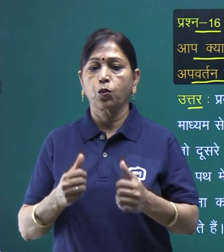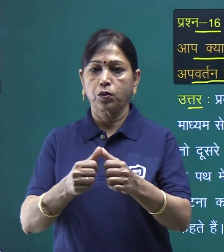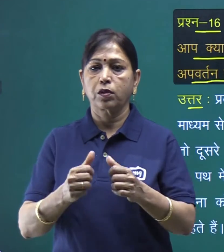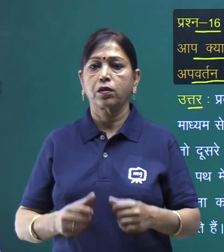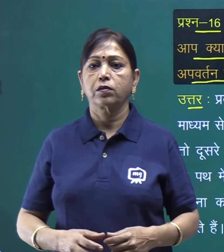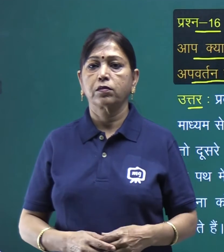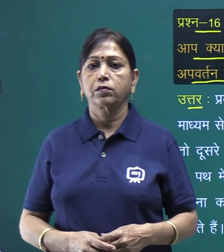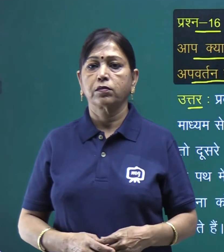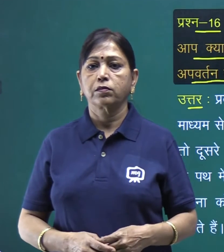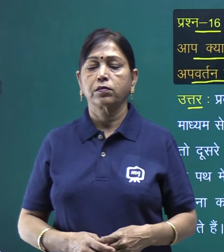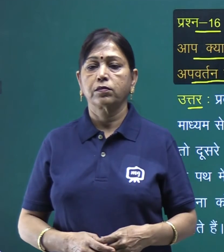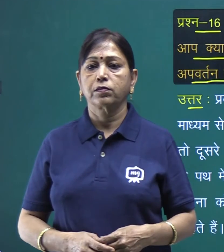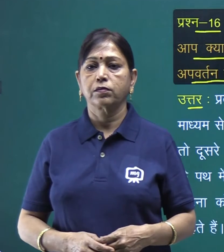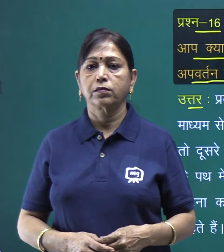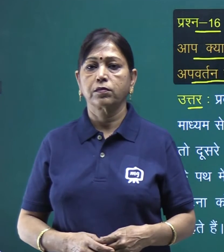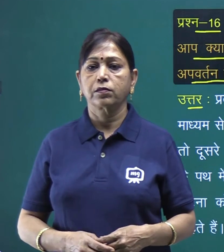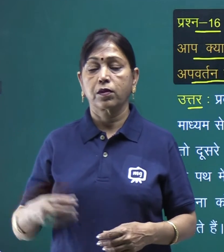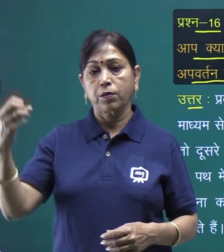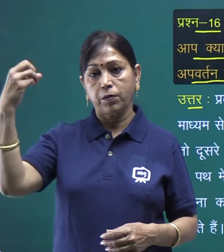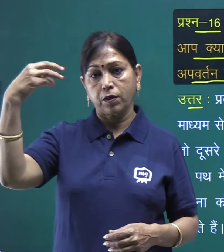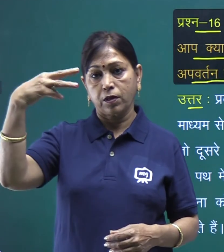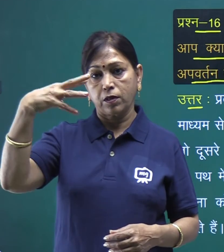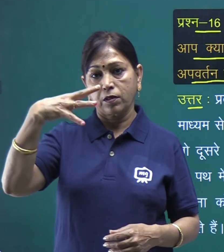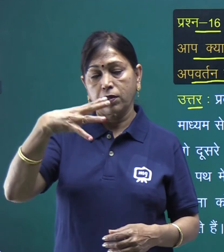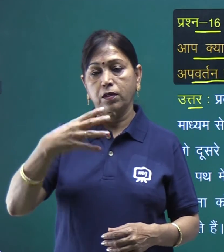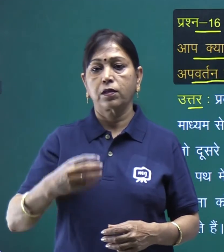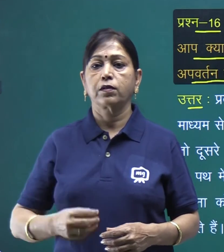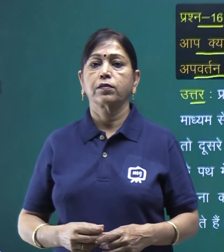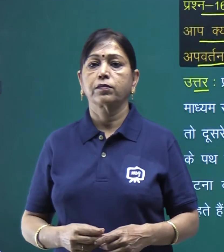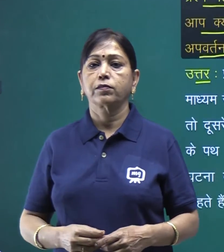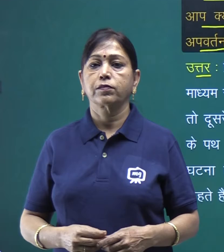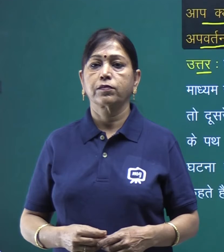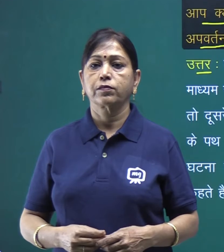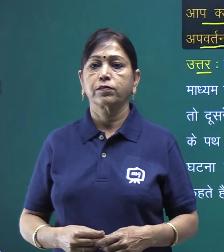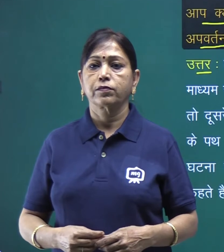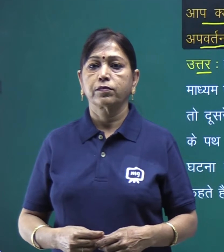उत्तर, प्रकाश की किरणें